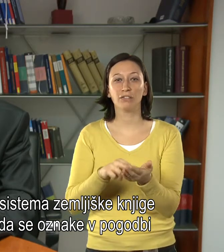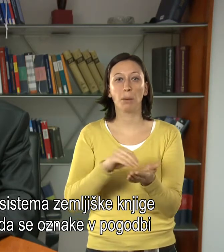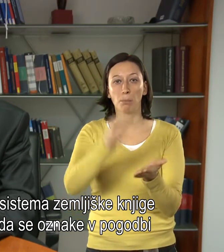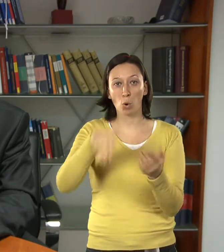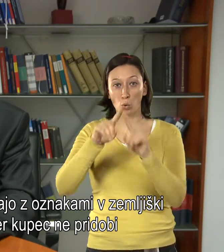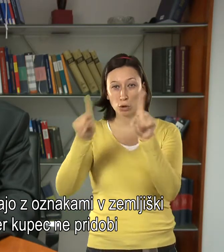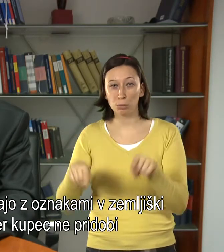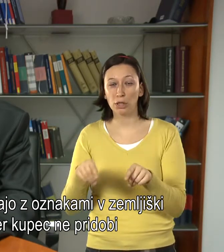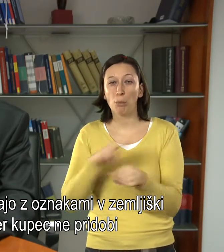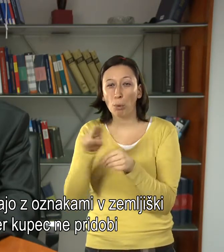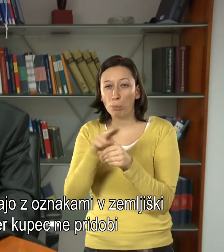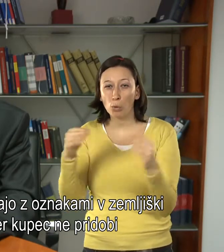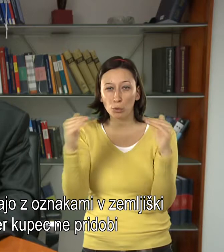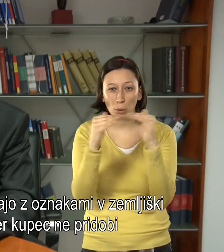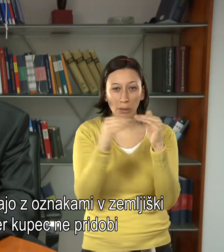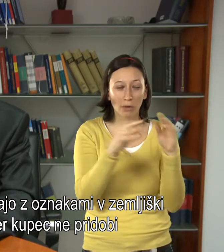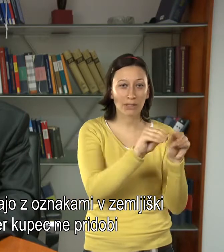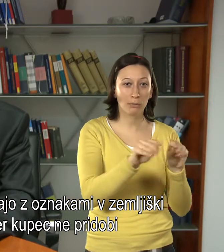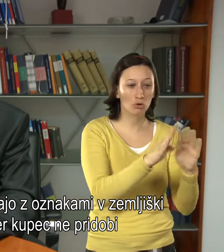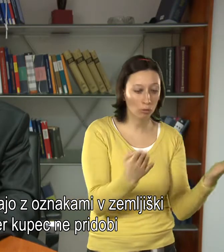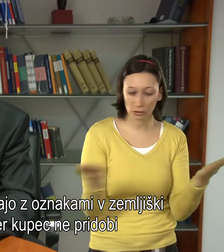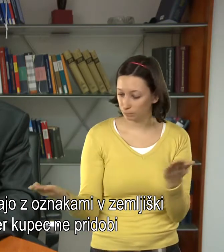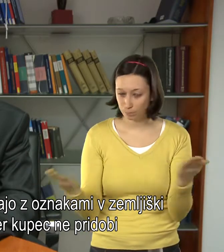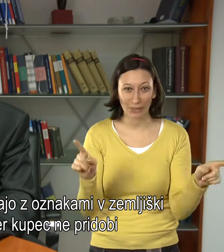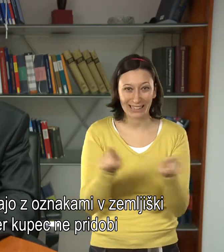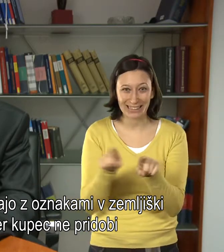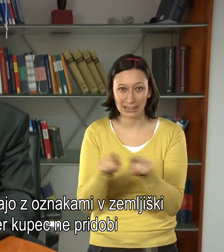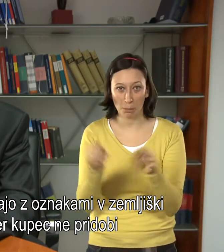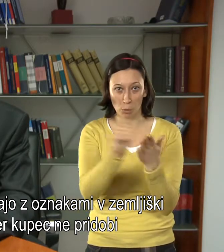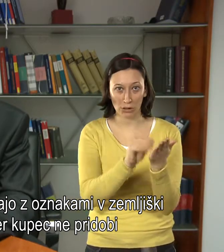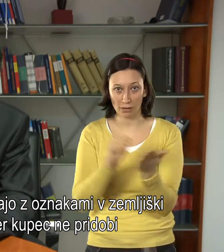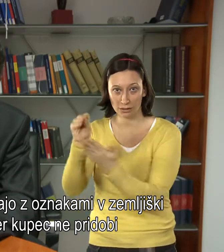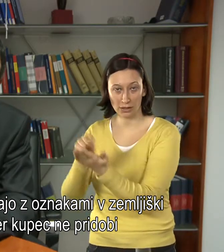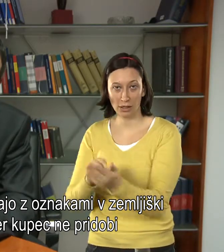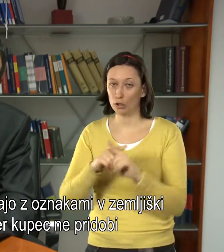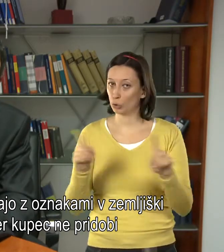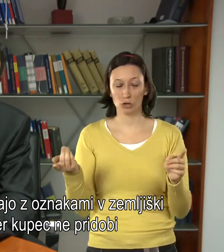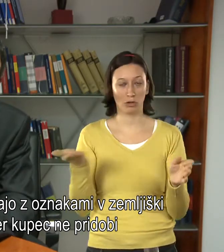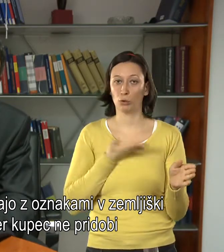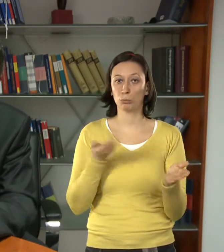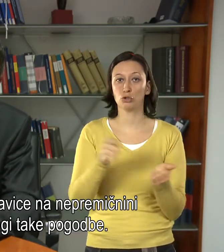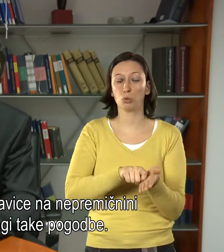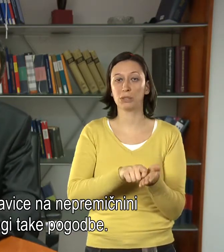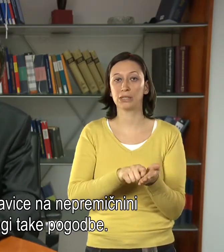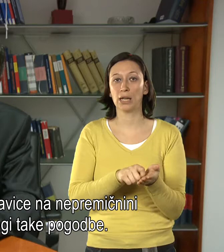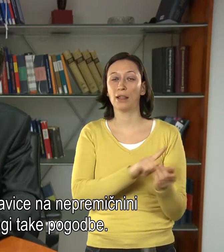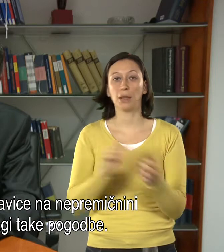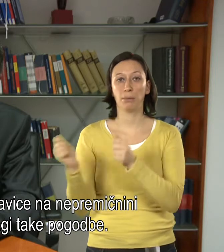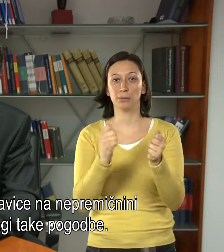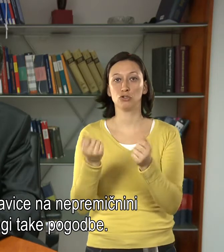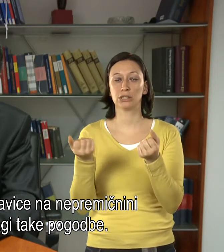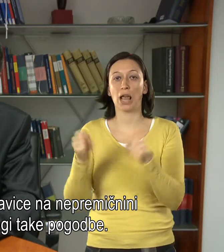v pogodbi popolnoma ujemajo z oznakami v zemljiški knjigi. Sicer kupec ne pridobi lastninske